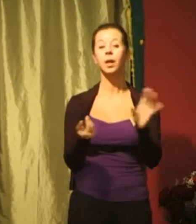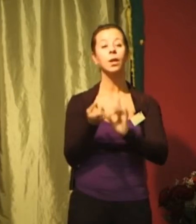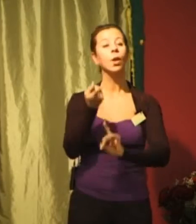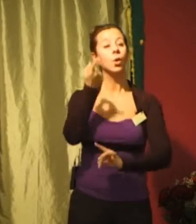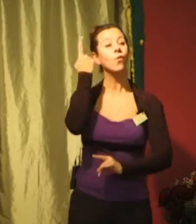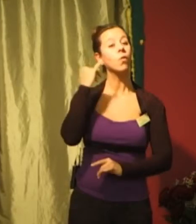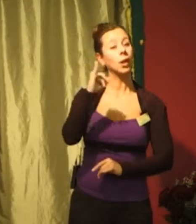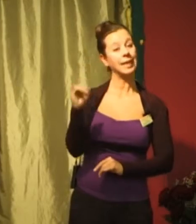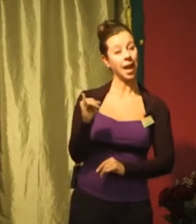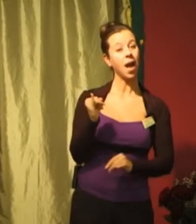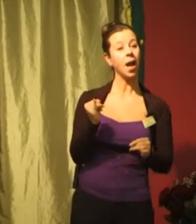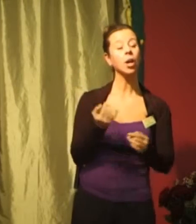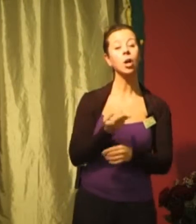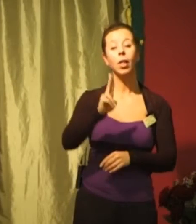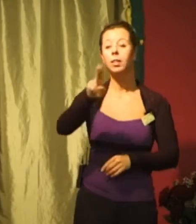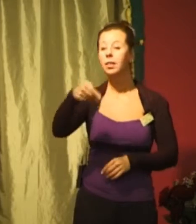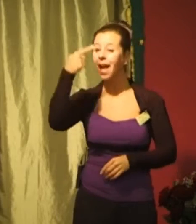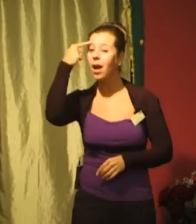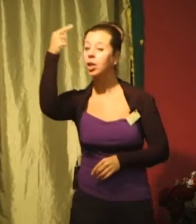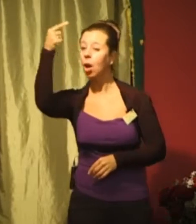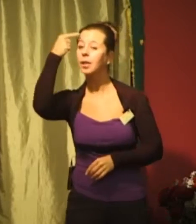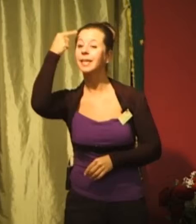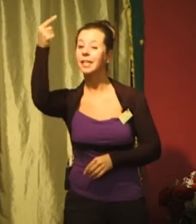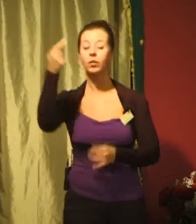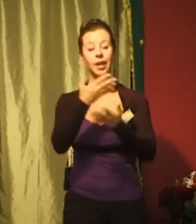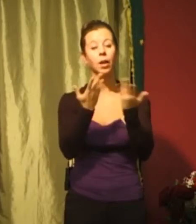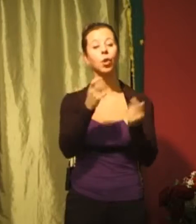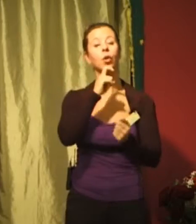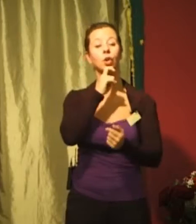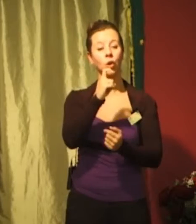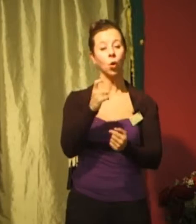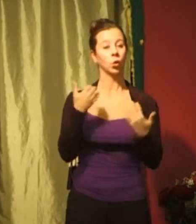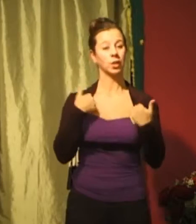een aantal van hen nieuwe pakketten onthuld aan het Hortusplas.